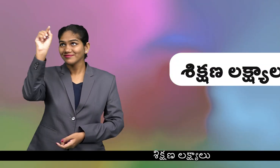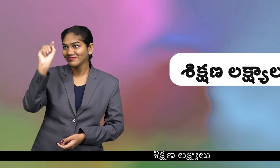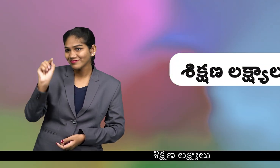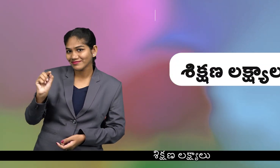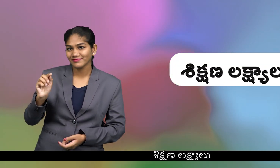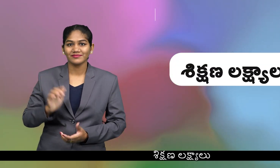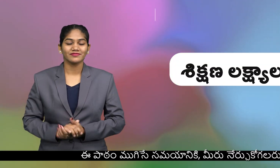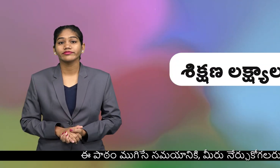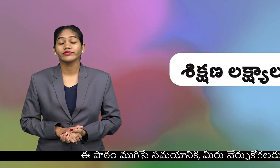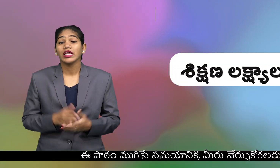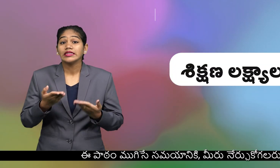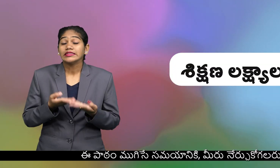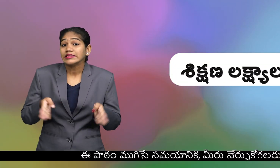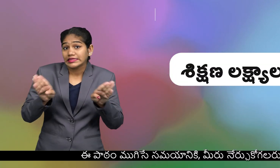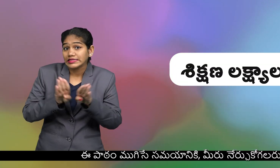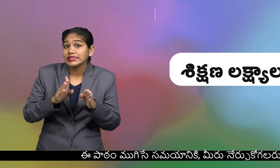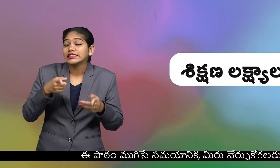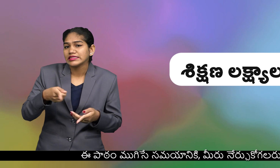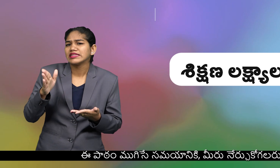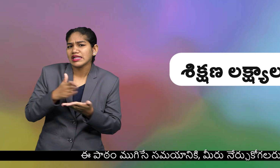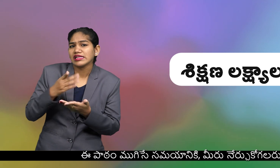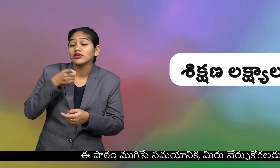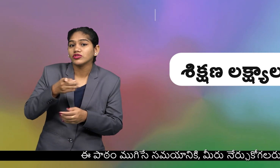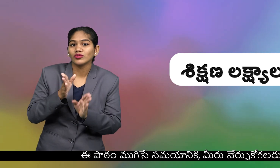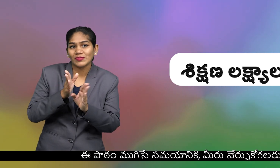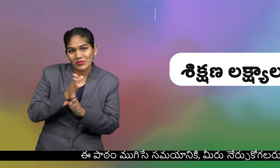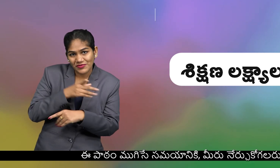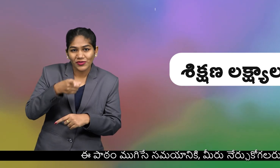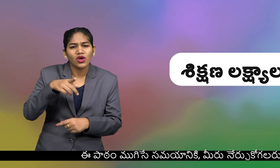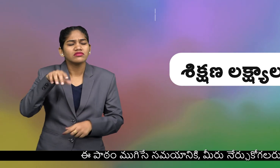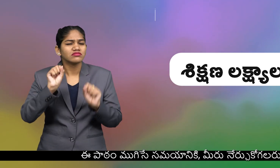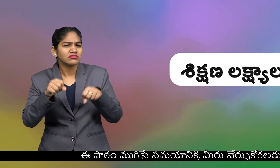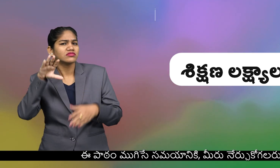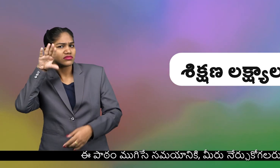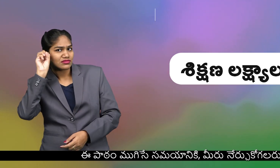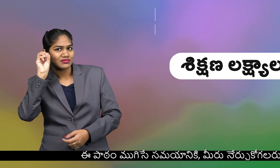లక్ష్యాలు: ఈ పాఠం ముగిసే సమయానికి మీరు నేర్చుకోగలరు: